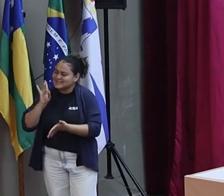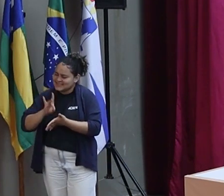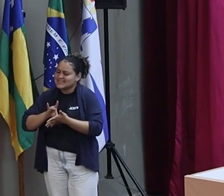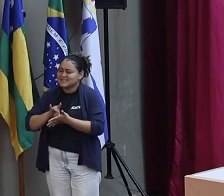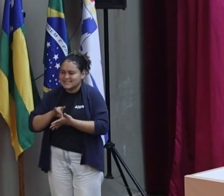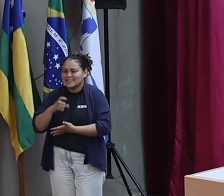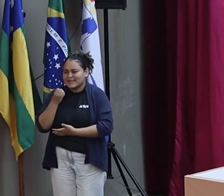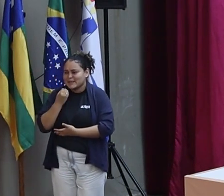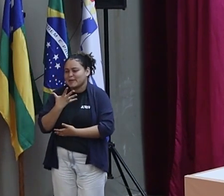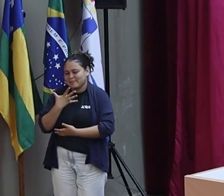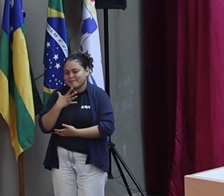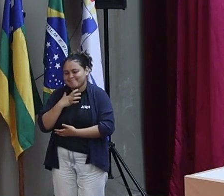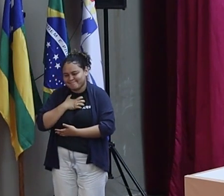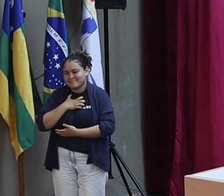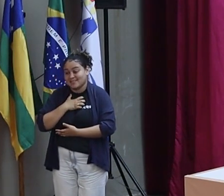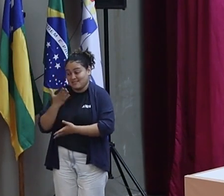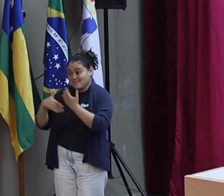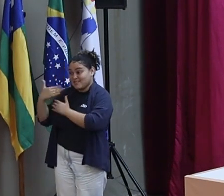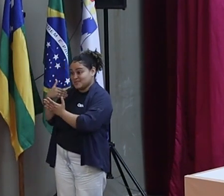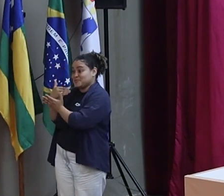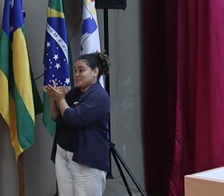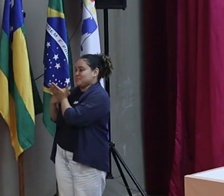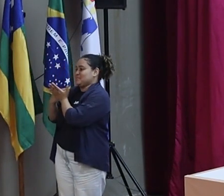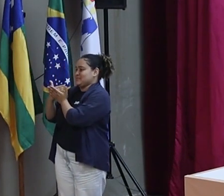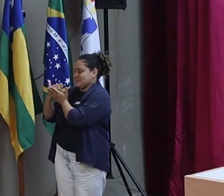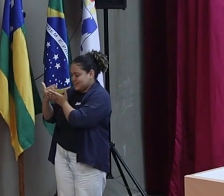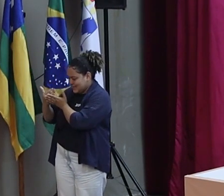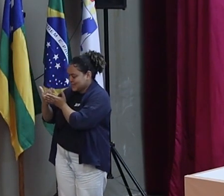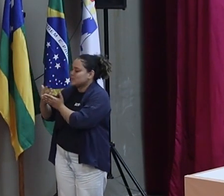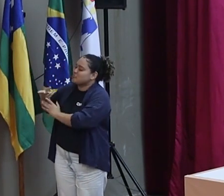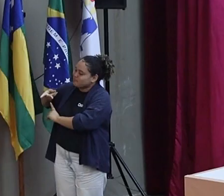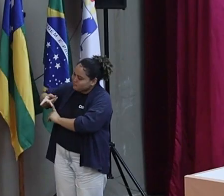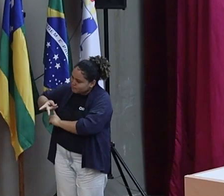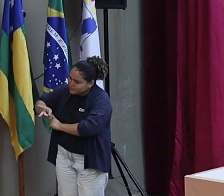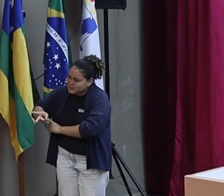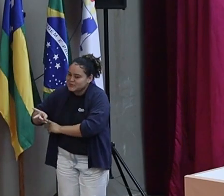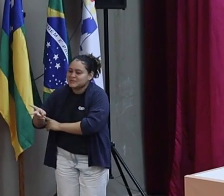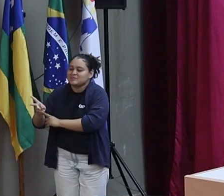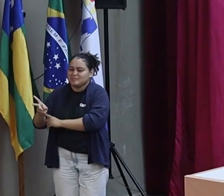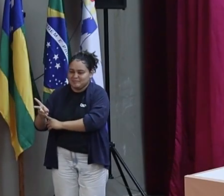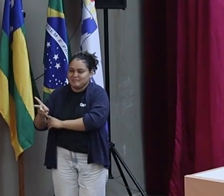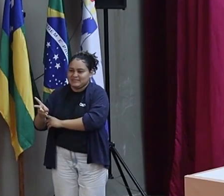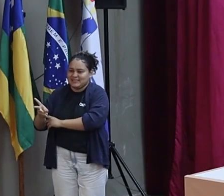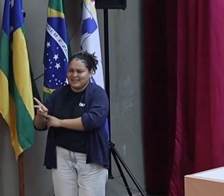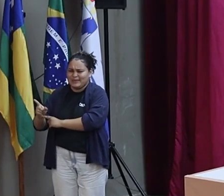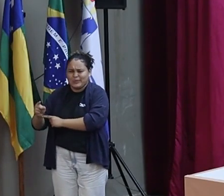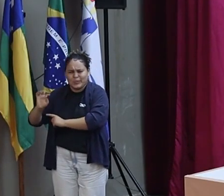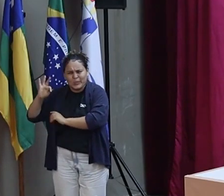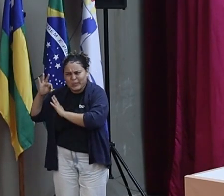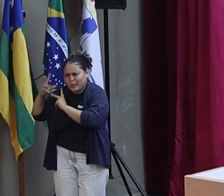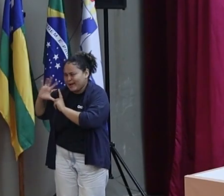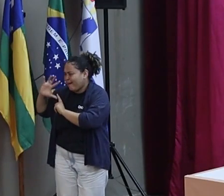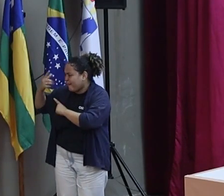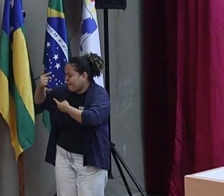começado e ter continuado e as discussões todas,